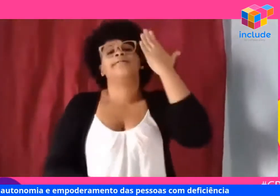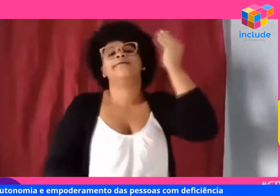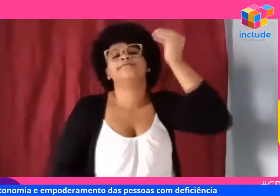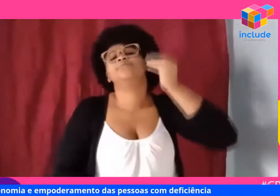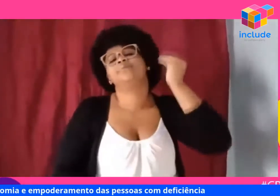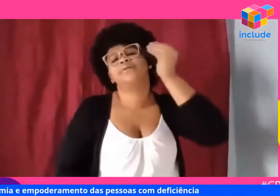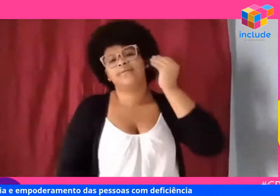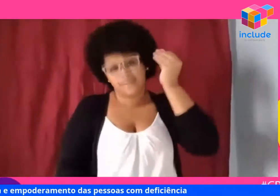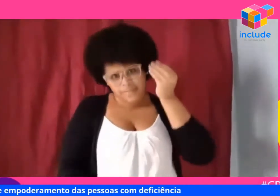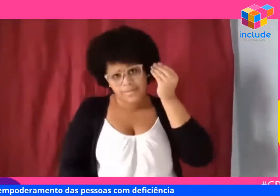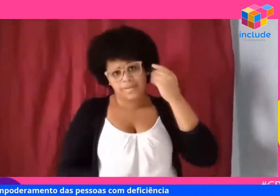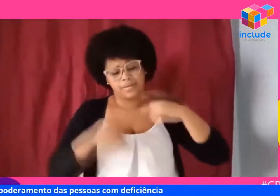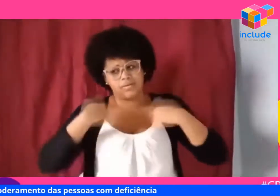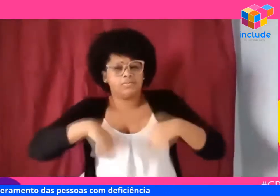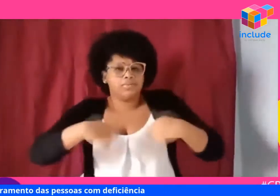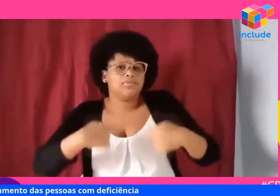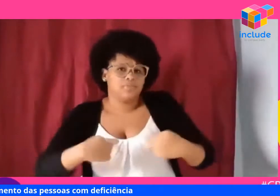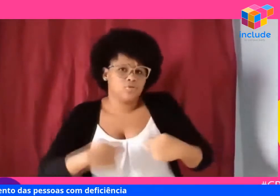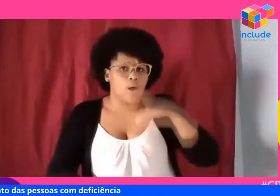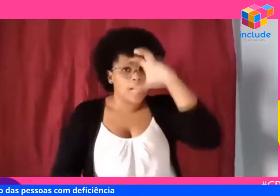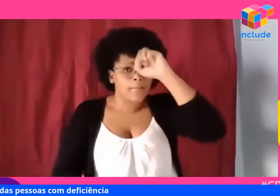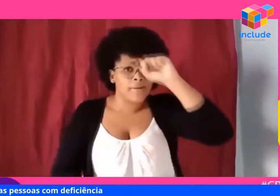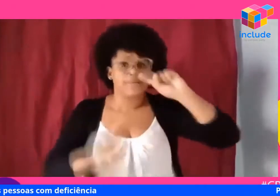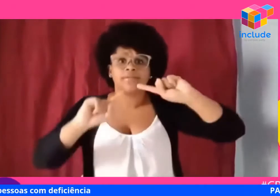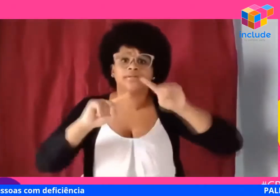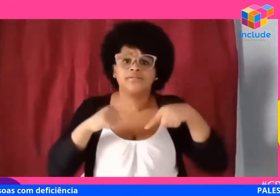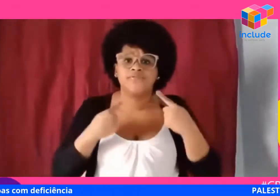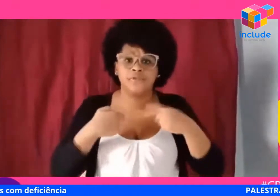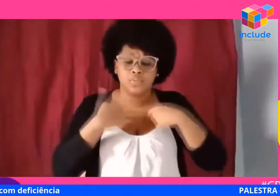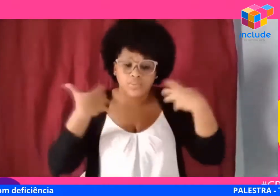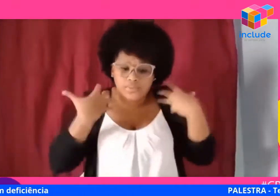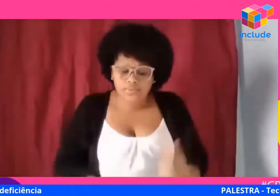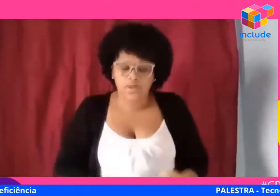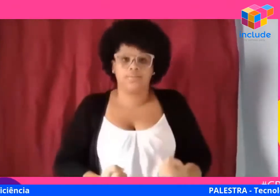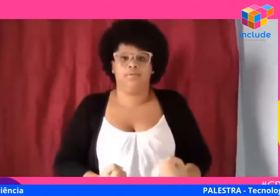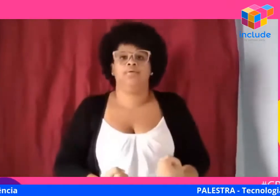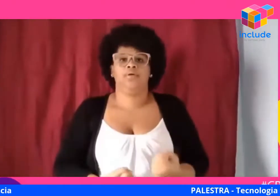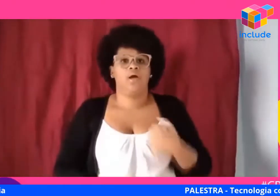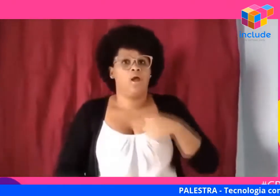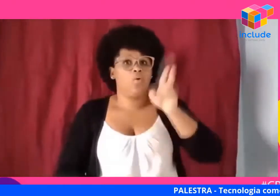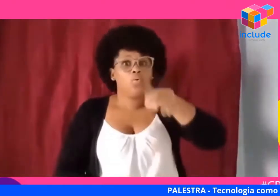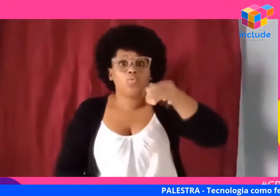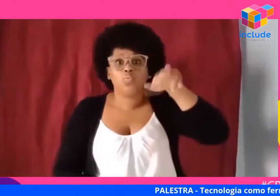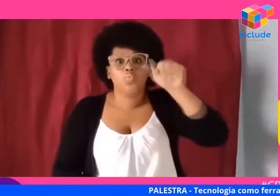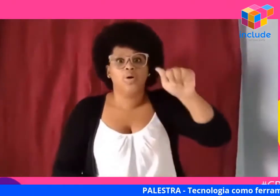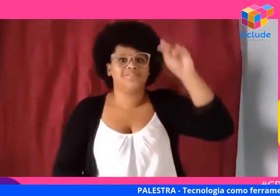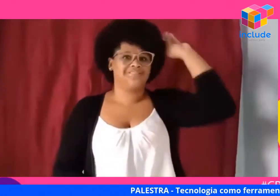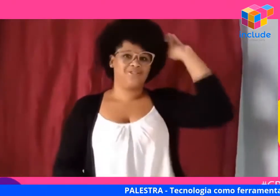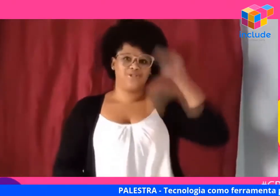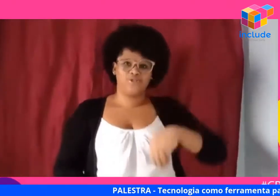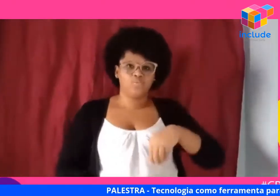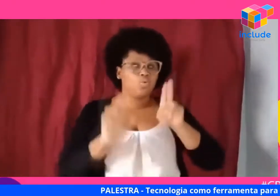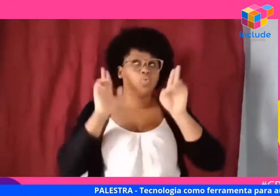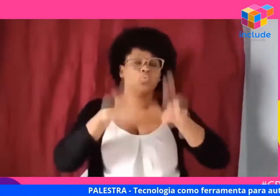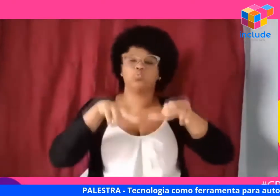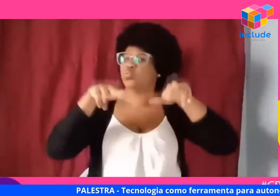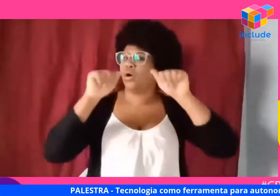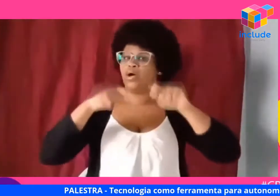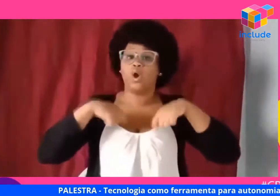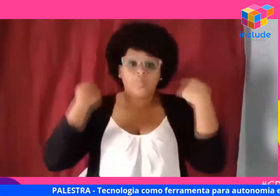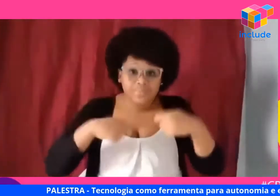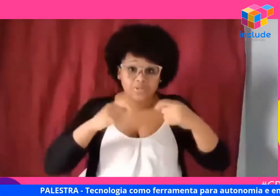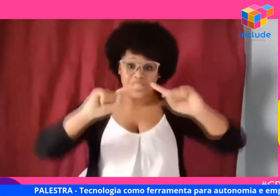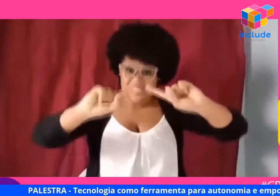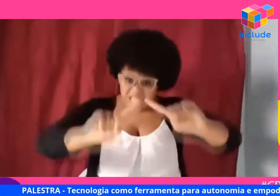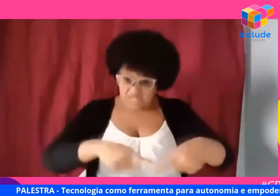passar por essa experiência, eu quero vencer esse desafio, eu quero passar por isso. Eu quero aprender. Eu sou uma pessoa que